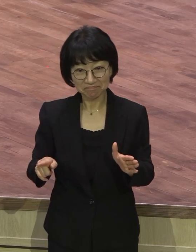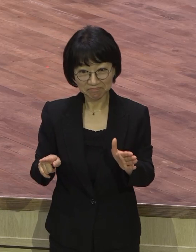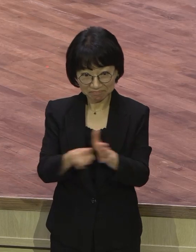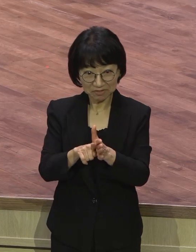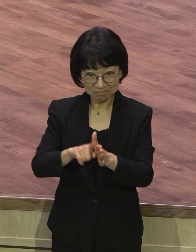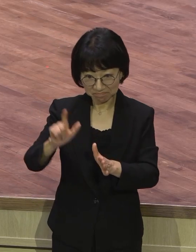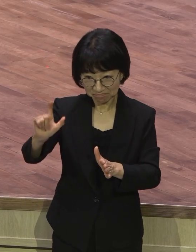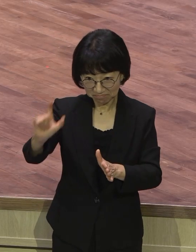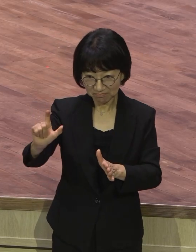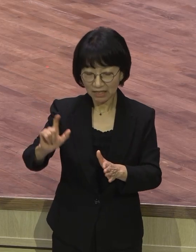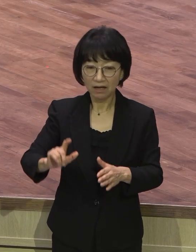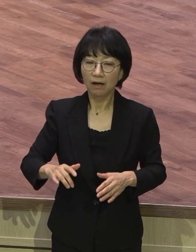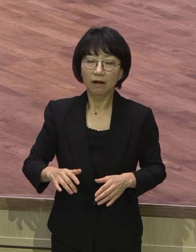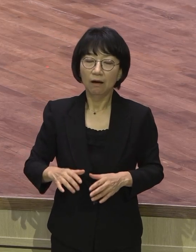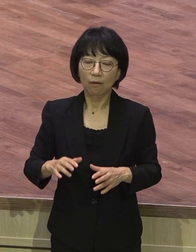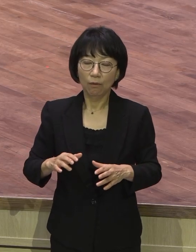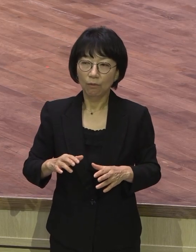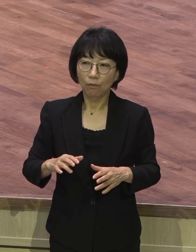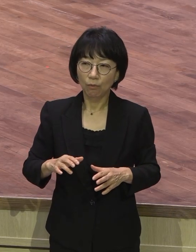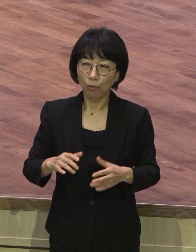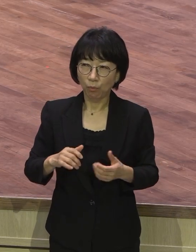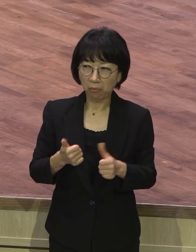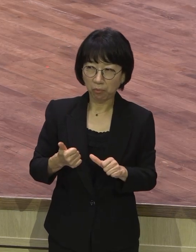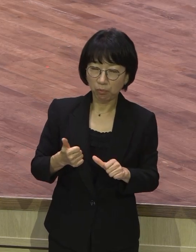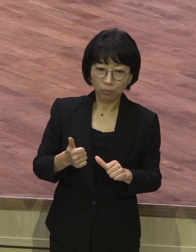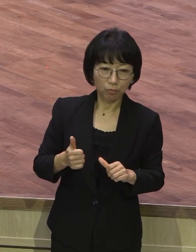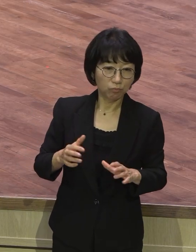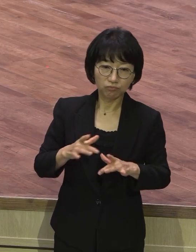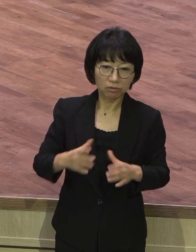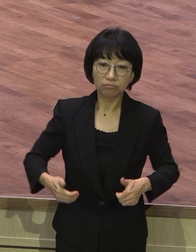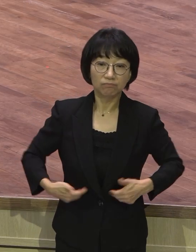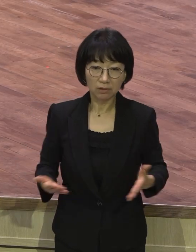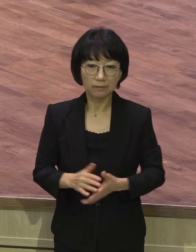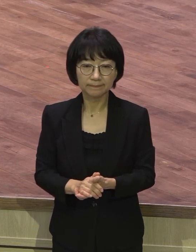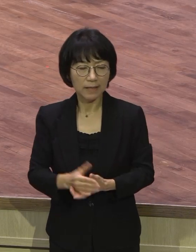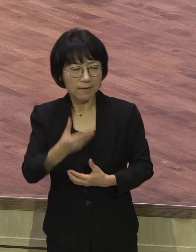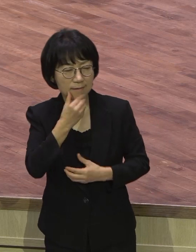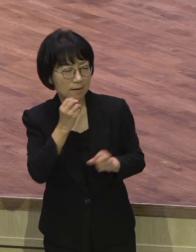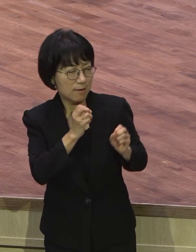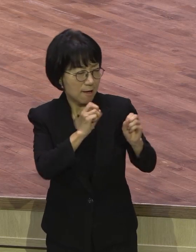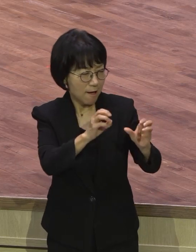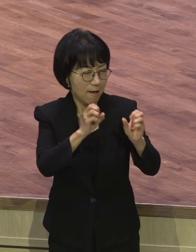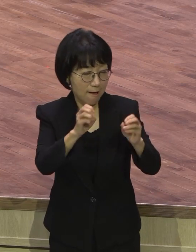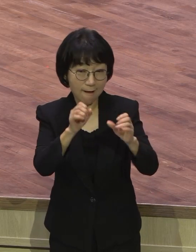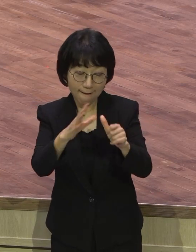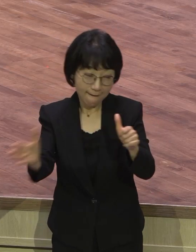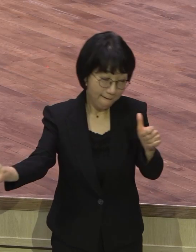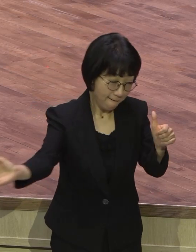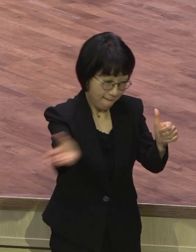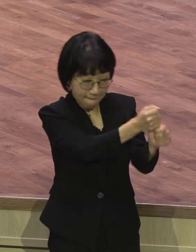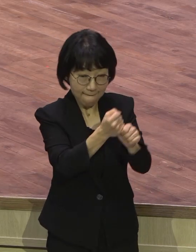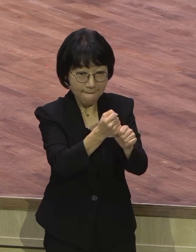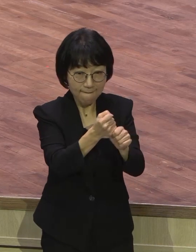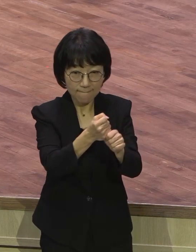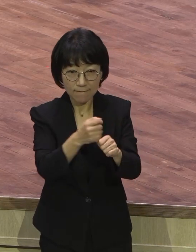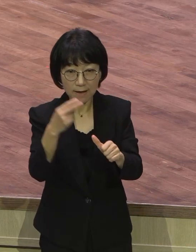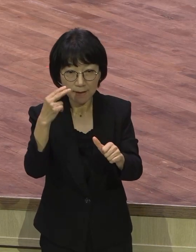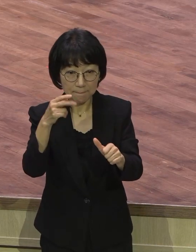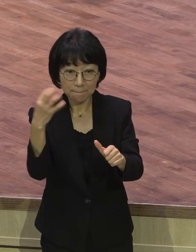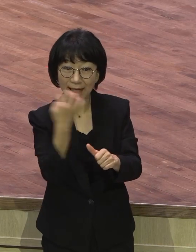때문에 전도하다가 성교하다가 사형 성굴 당하다가 전혀 들어와지 않아요 그걸 자 베드로가